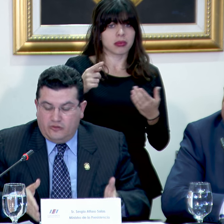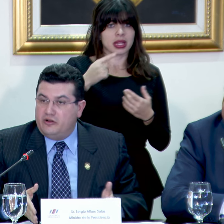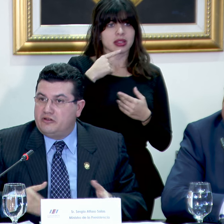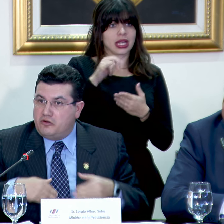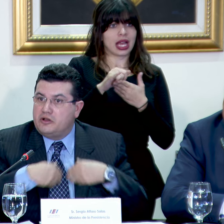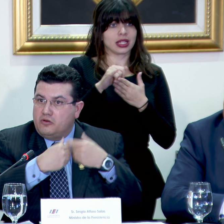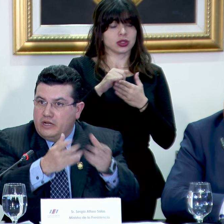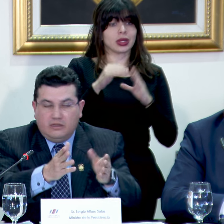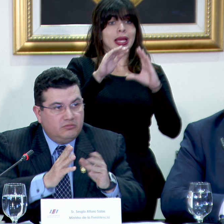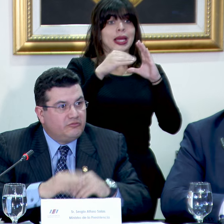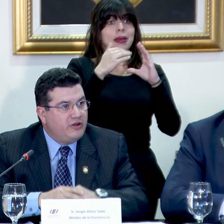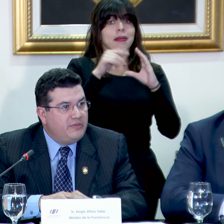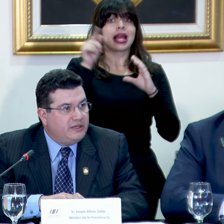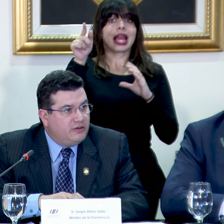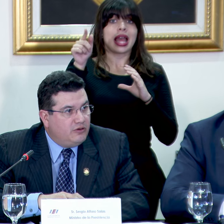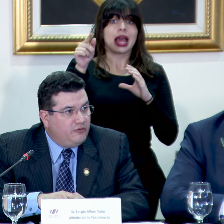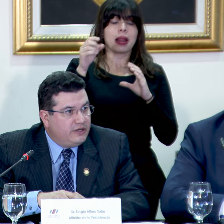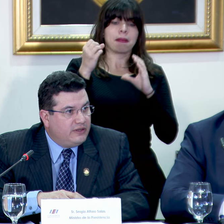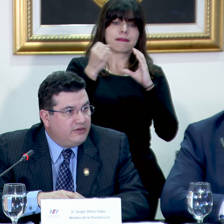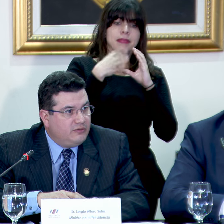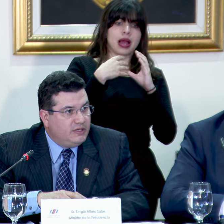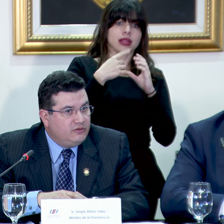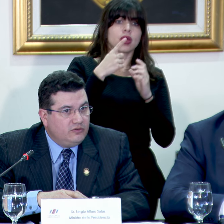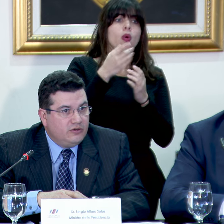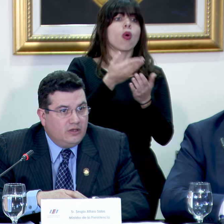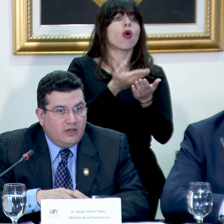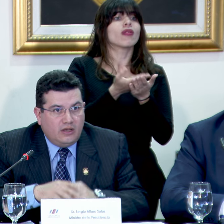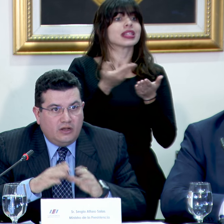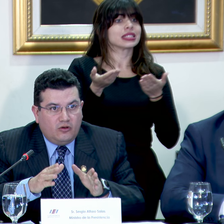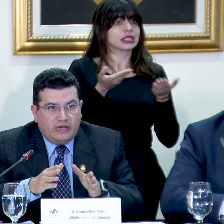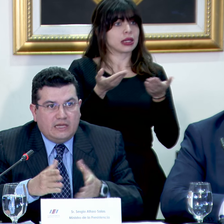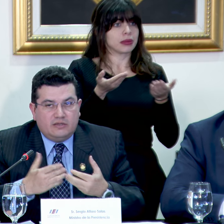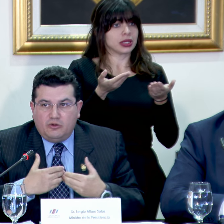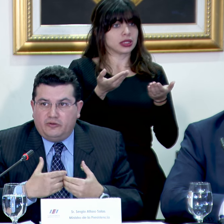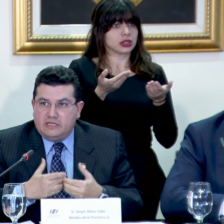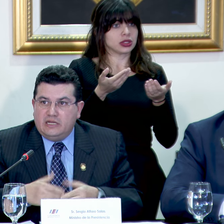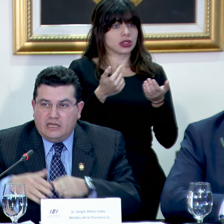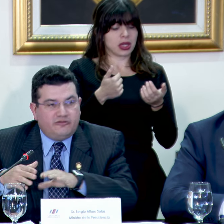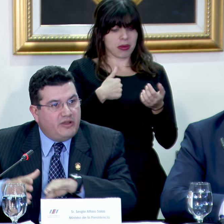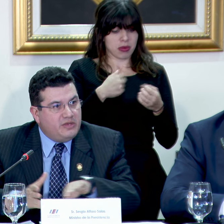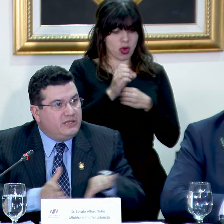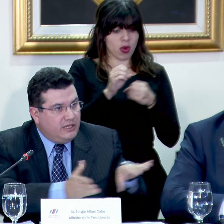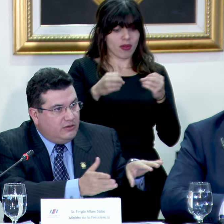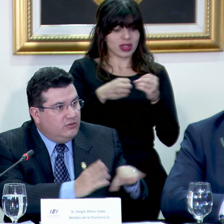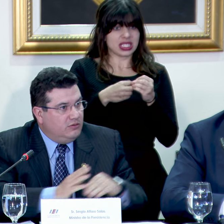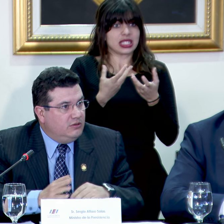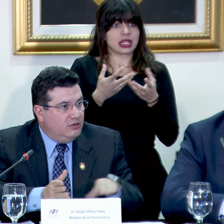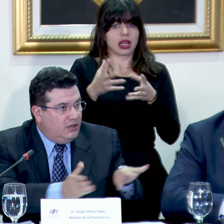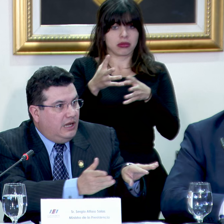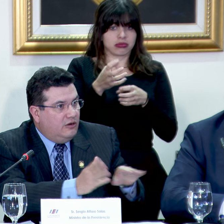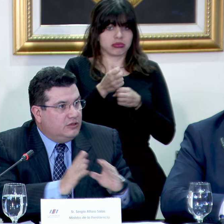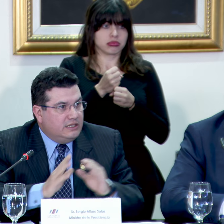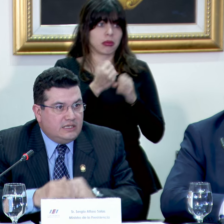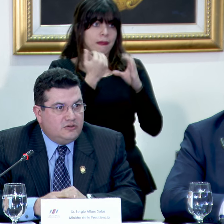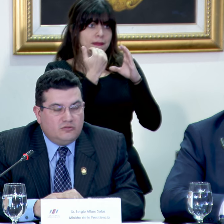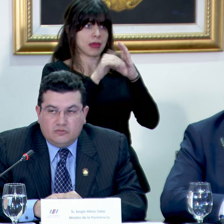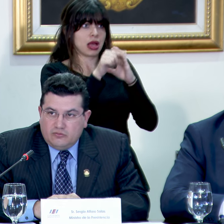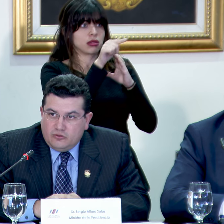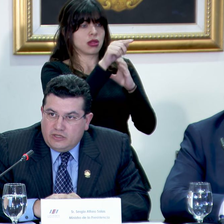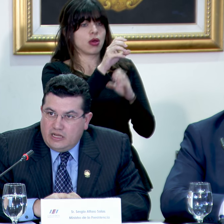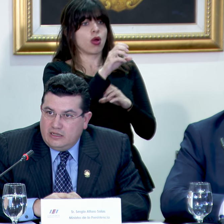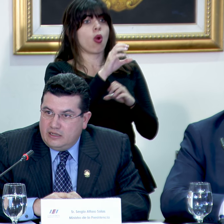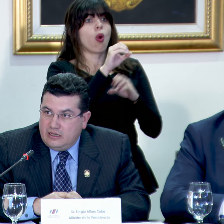En el correo electrónico él remite una oferta de servicios. Lo que hace mi oficina es remitirlo a la